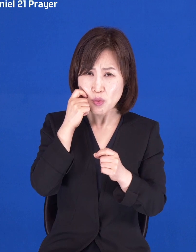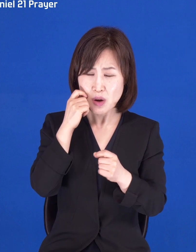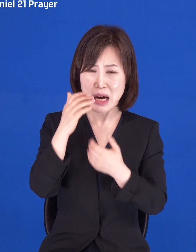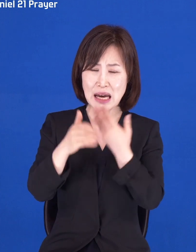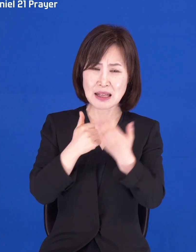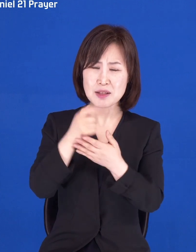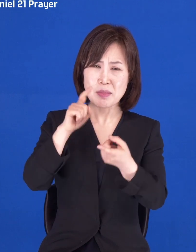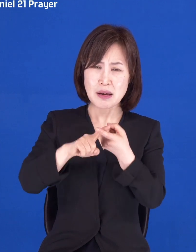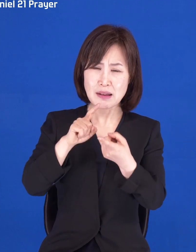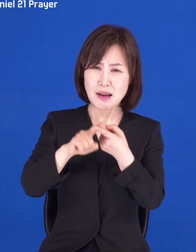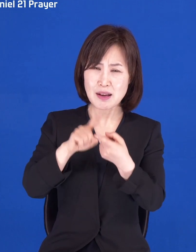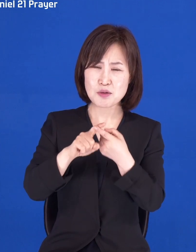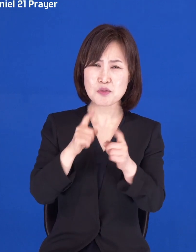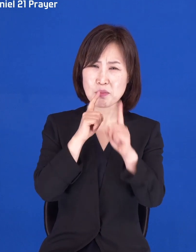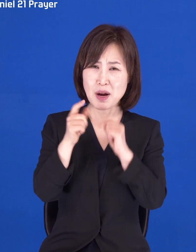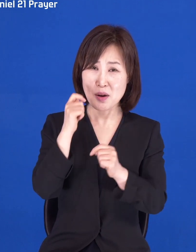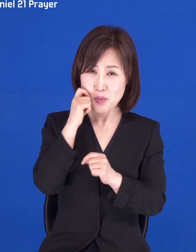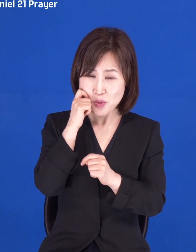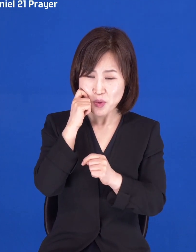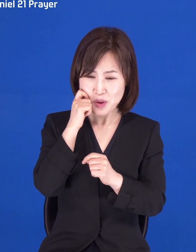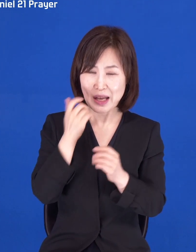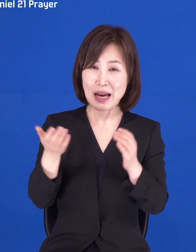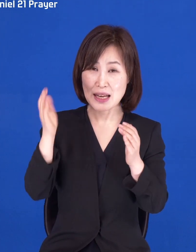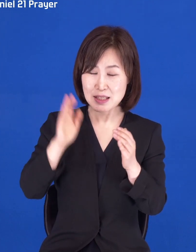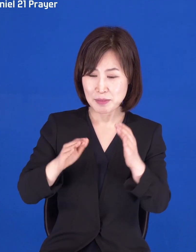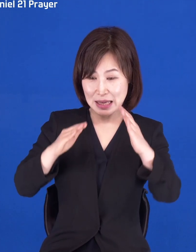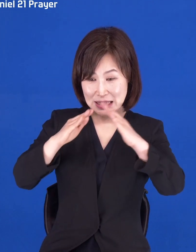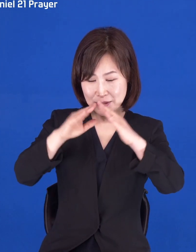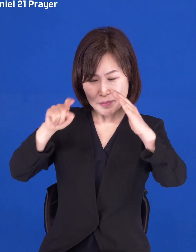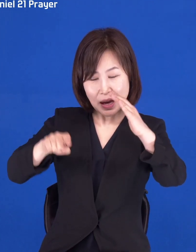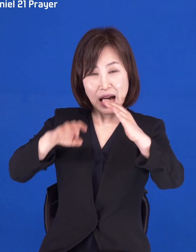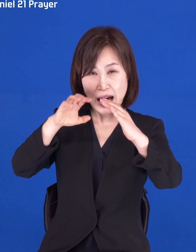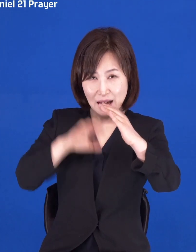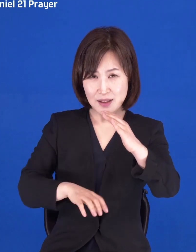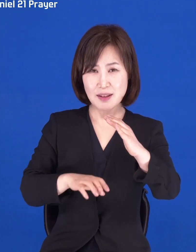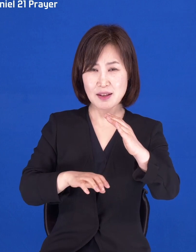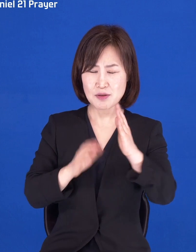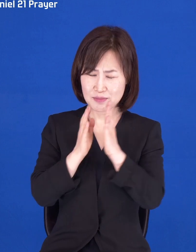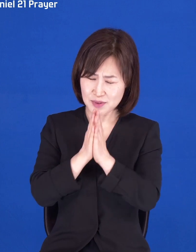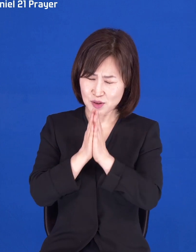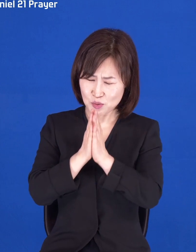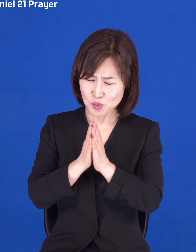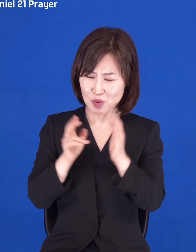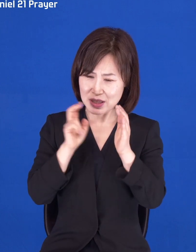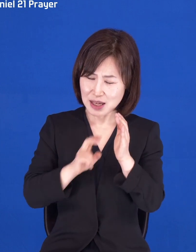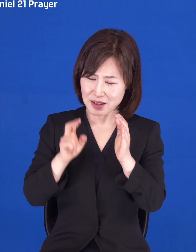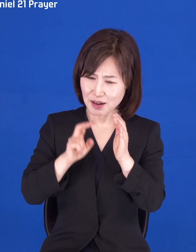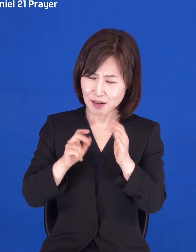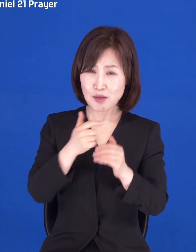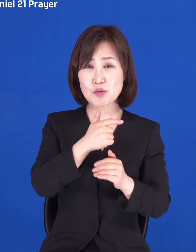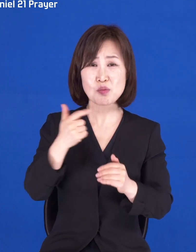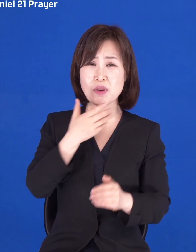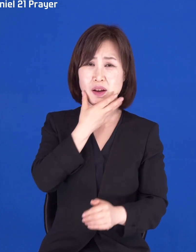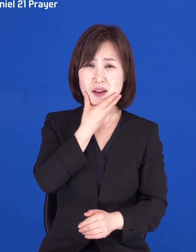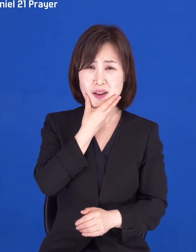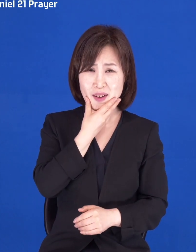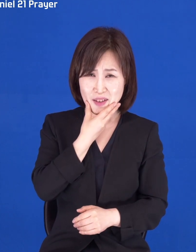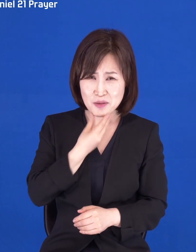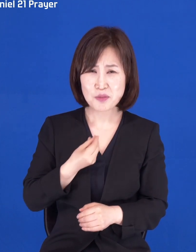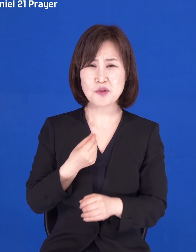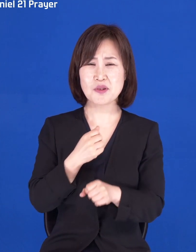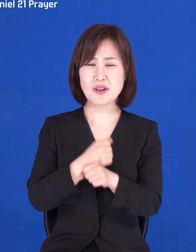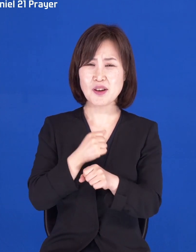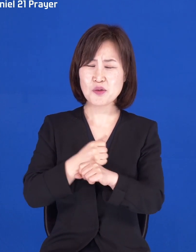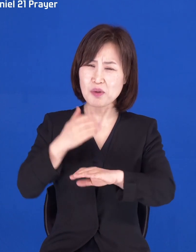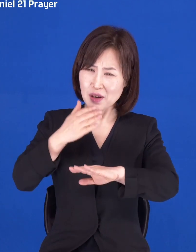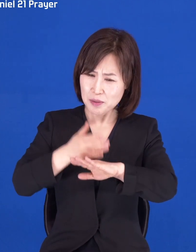집 안에서만큼은 찬양하고 예배하고 기도하고 할 수 있어서 정말 행복했고